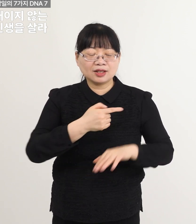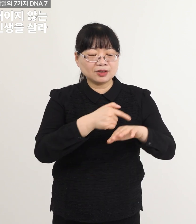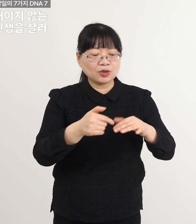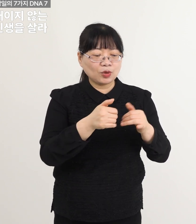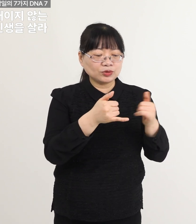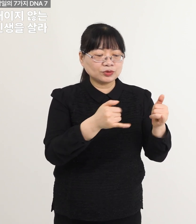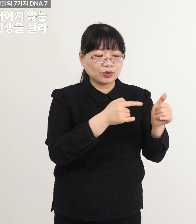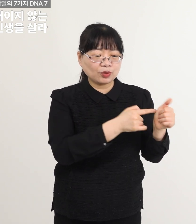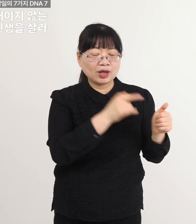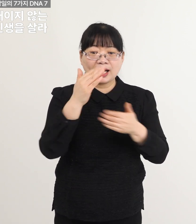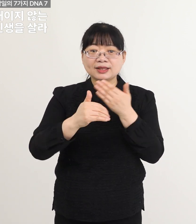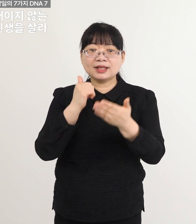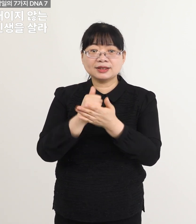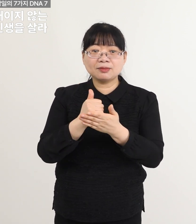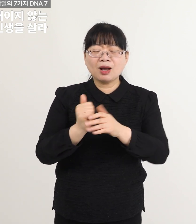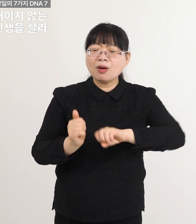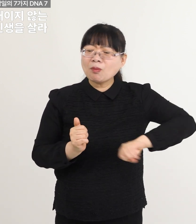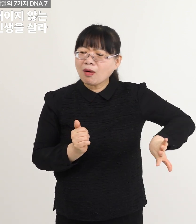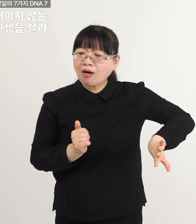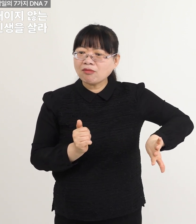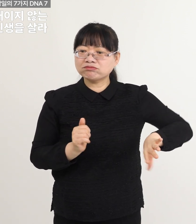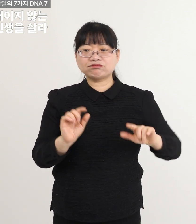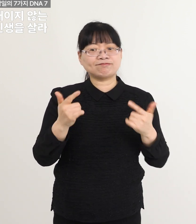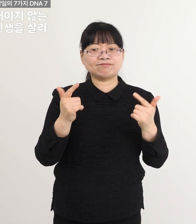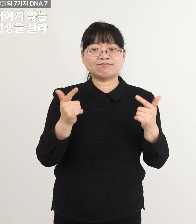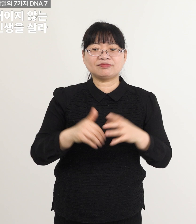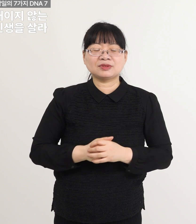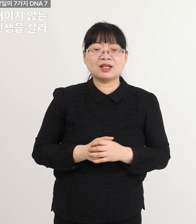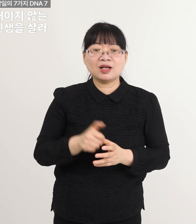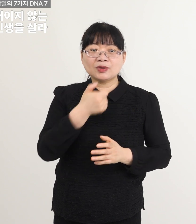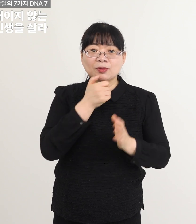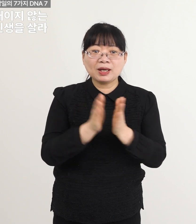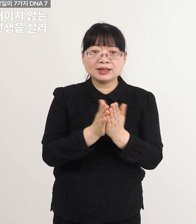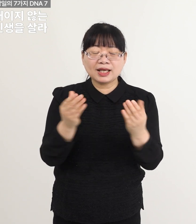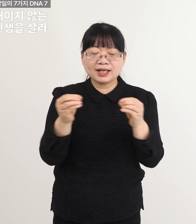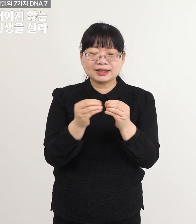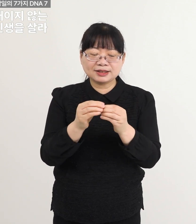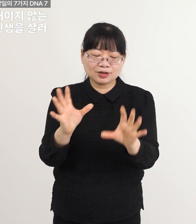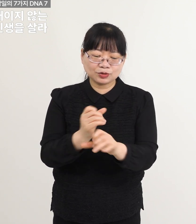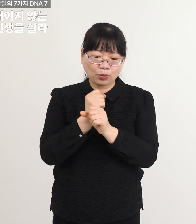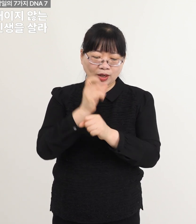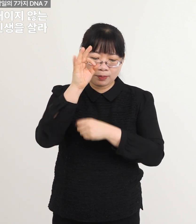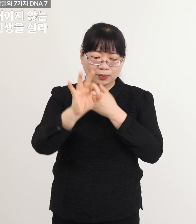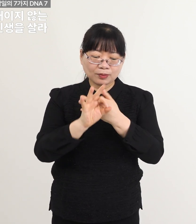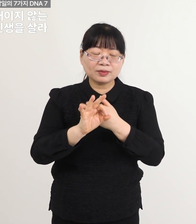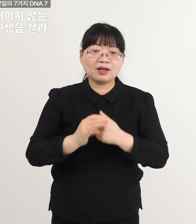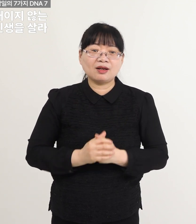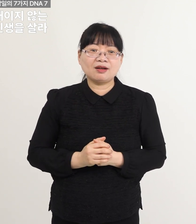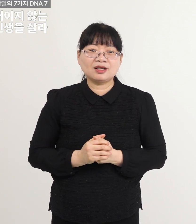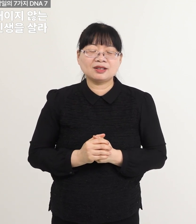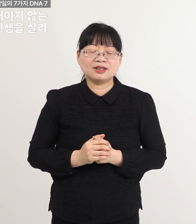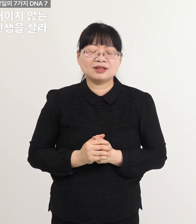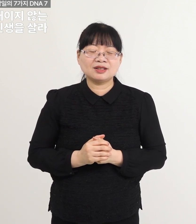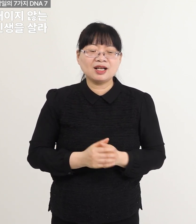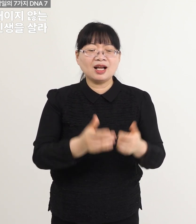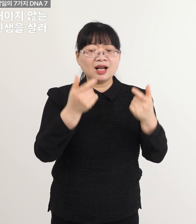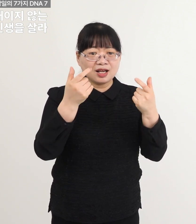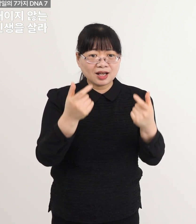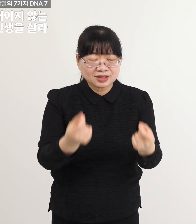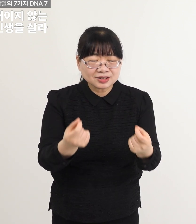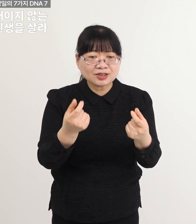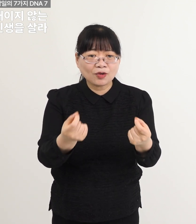동족을 하나님이 버리신 것이 아니라 로마서의 글을 종합해 보니까 그렇게